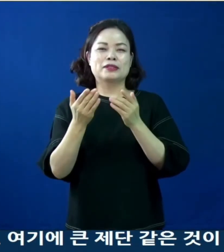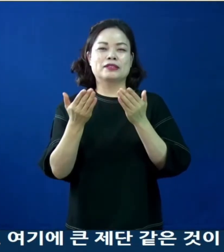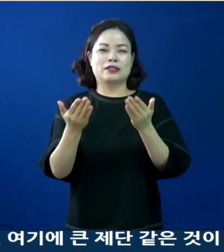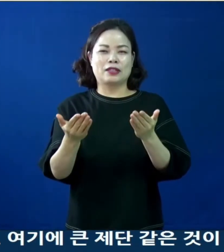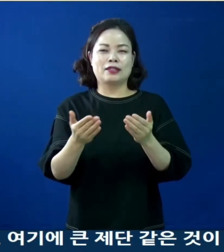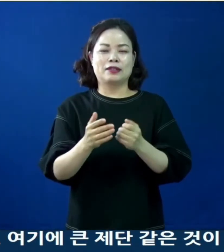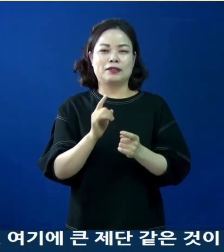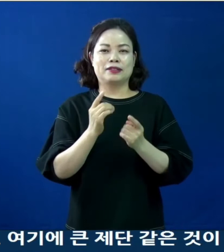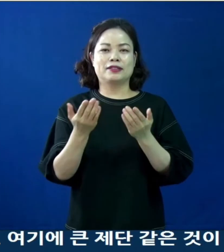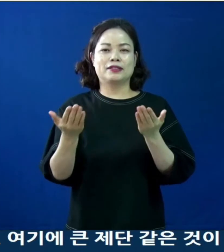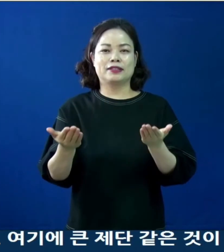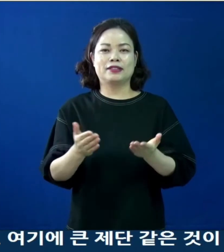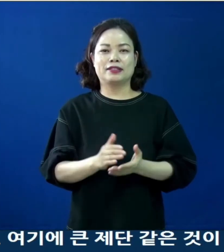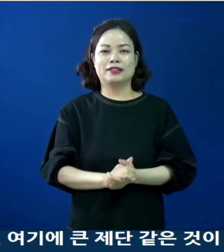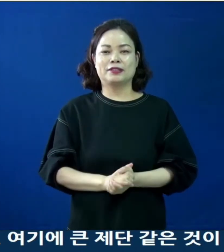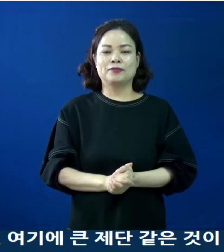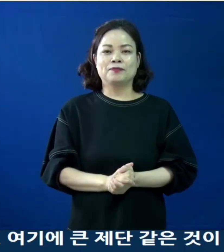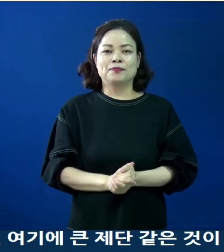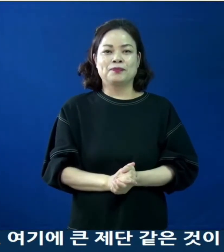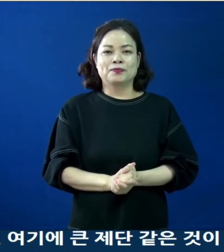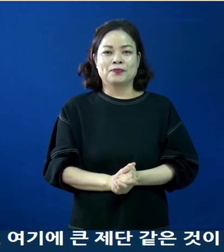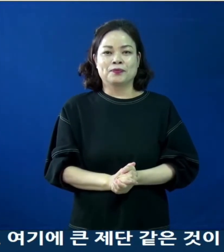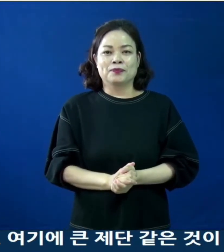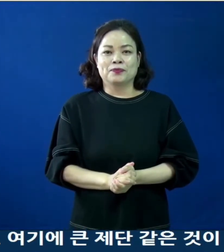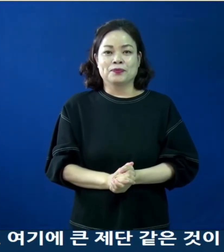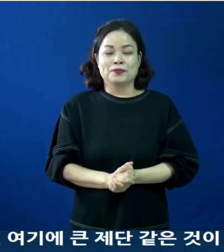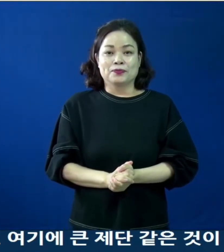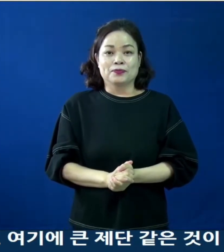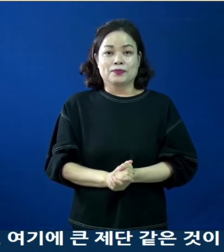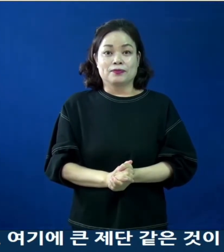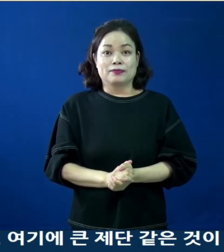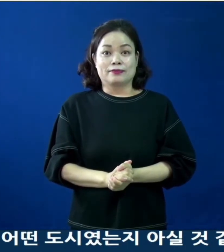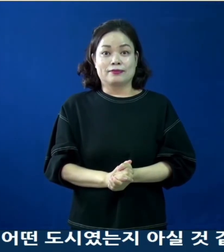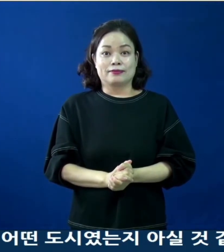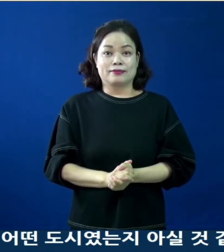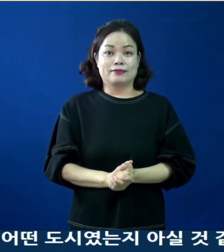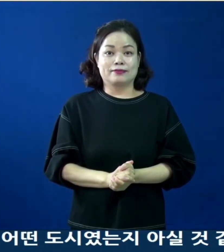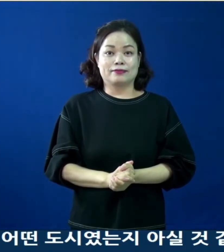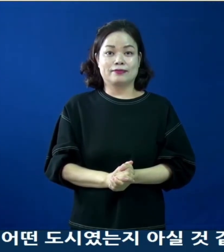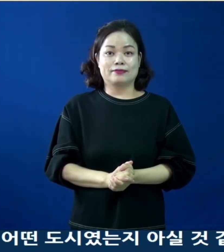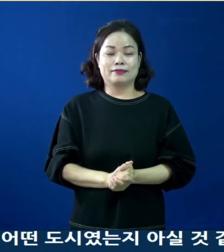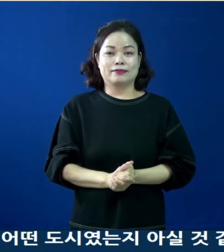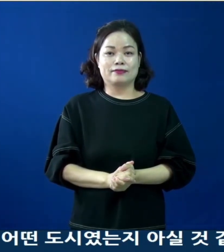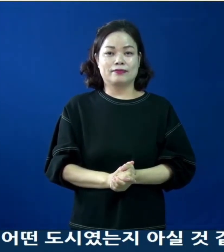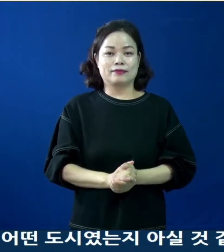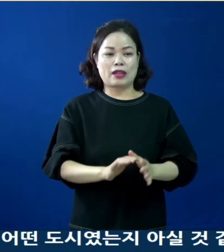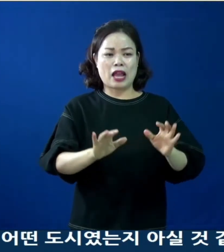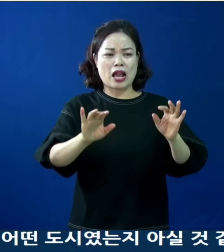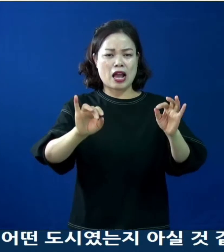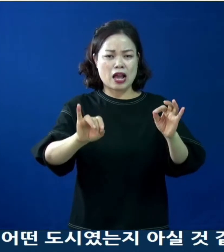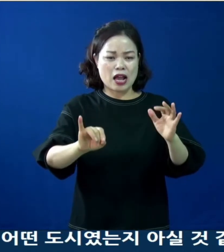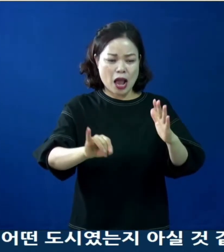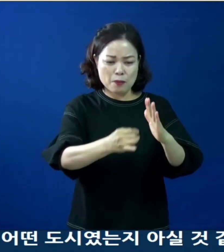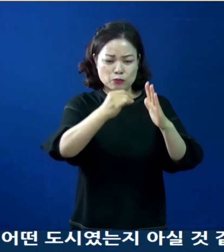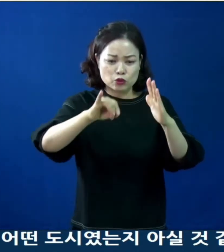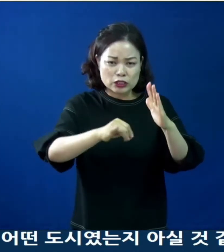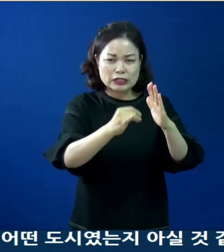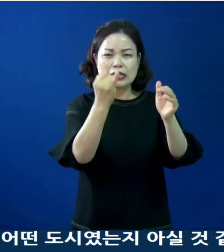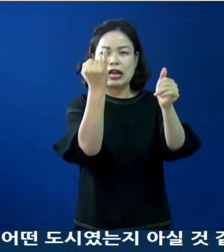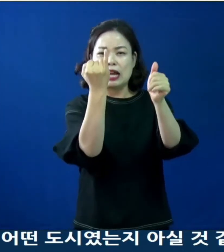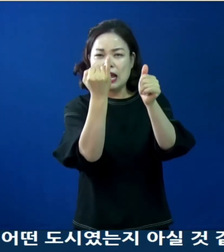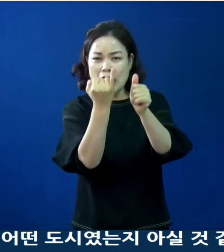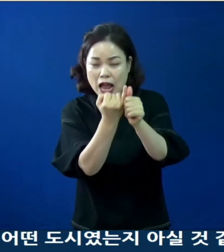더 말씀드리도록 하겠습니다. 자, 브리스길라와 아굴라 그리고